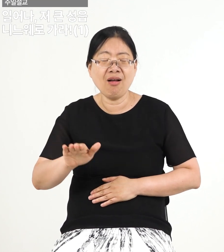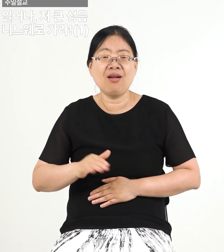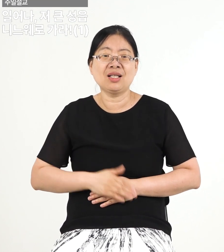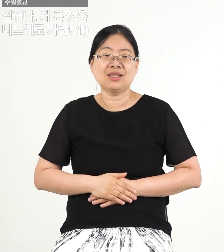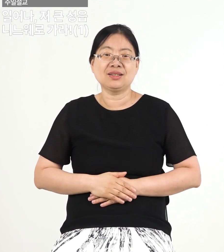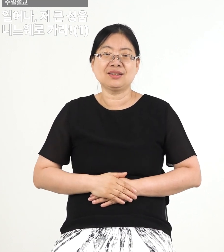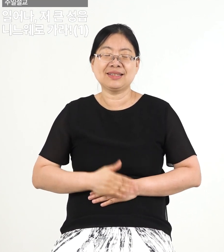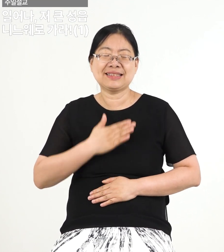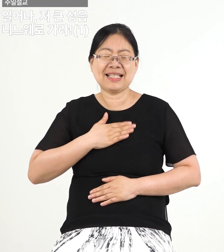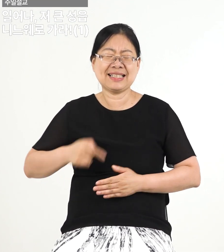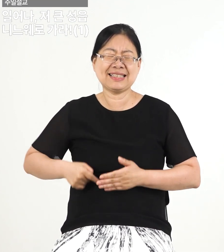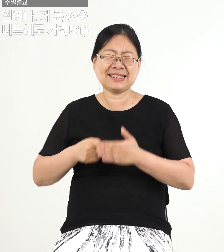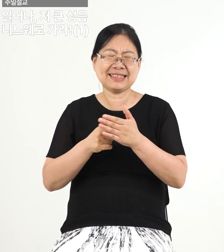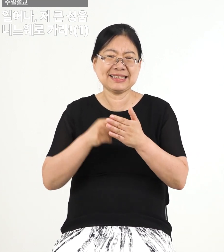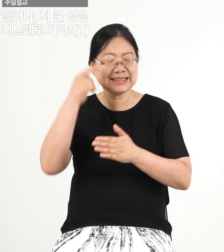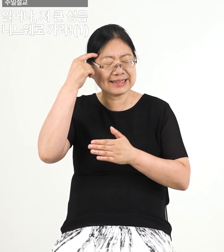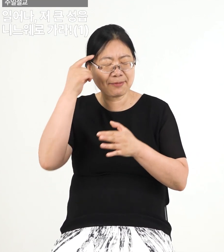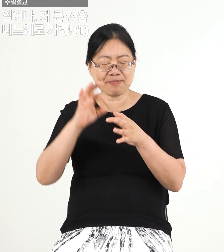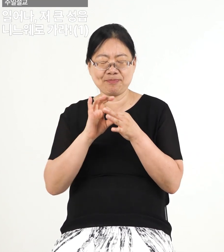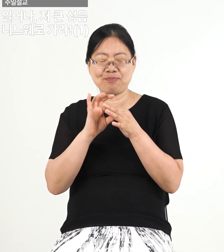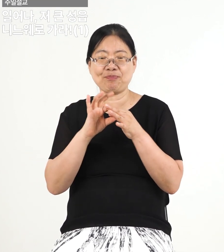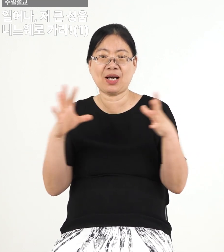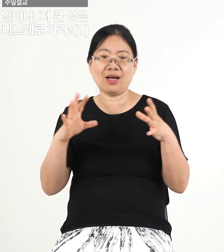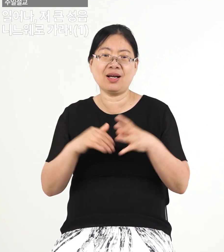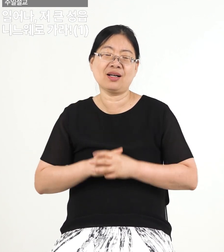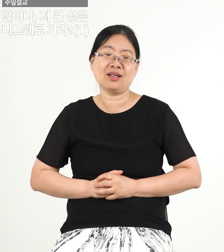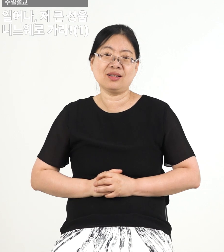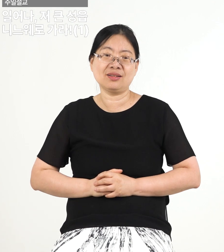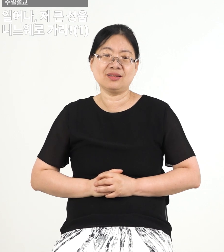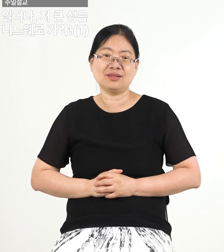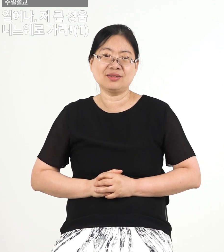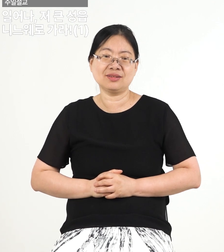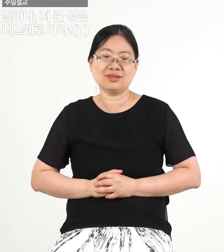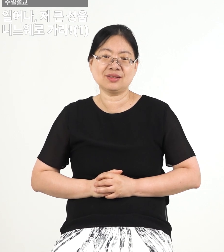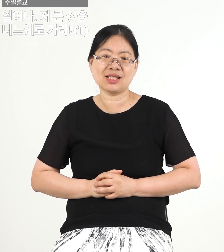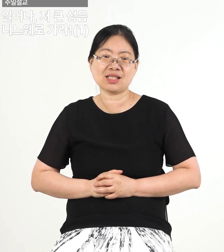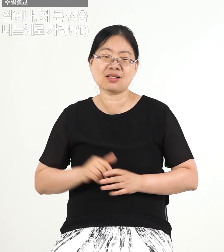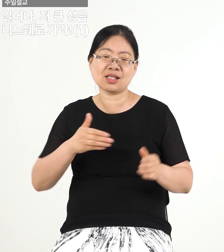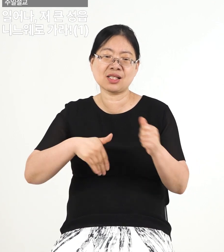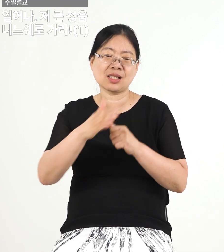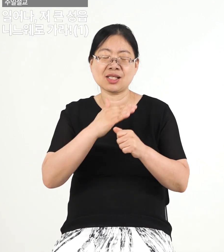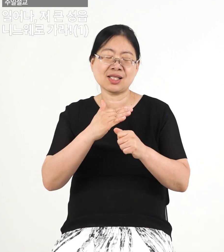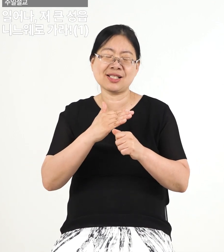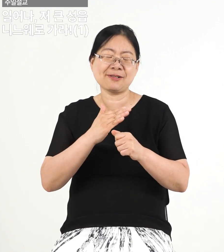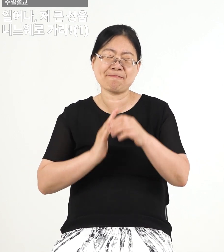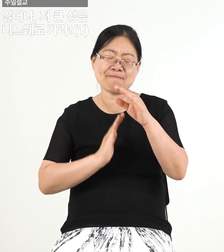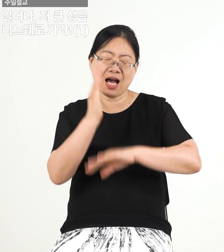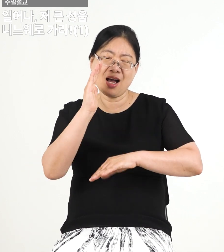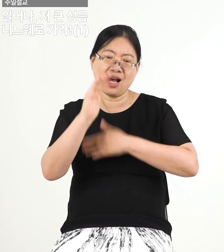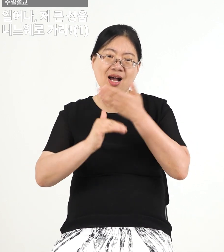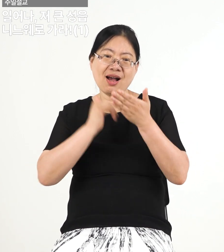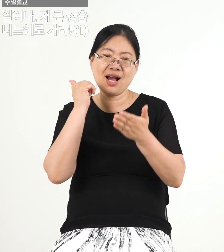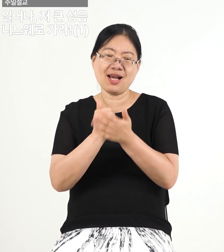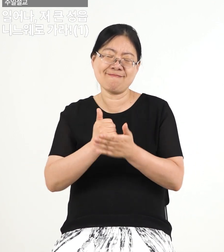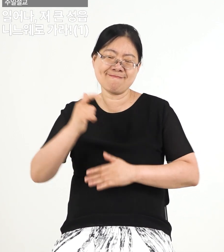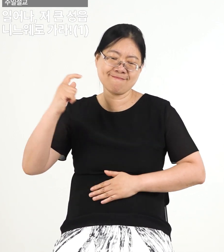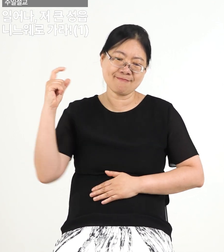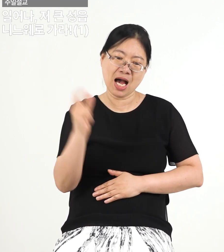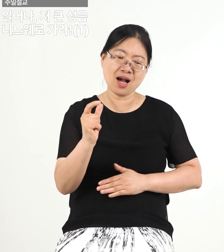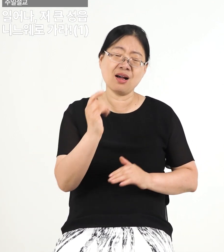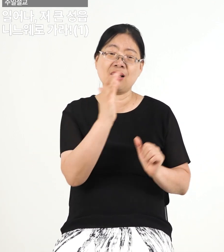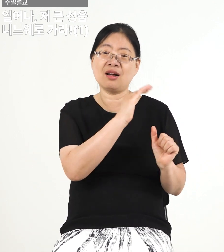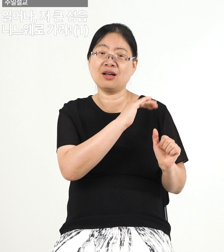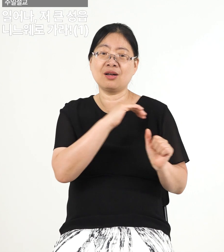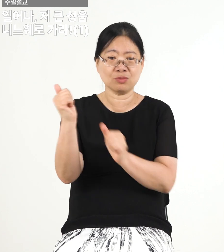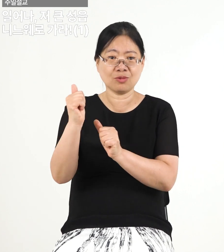자기의 의지와 이성과는 상관없이 그 정황을 뛰어넘어서 하나님의 강력히 부르시는